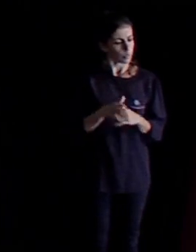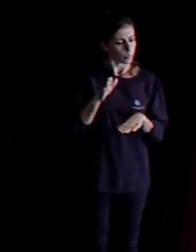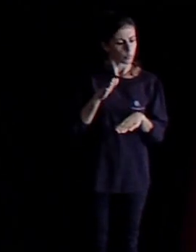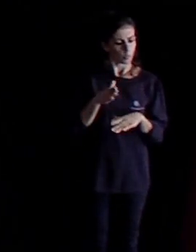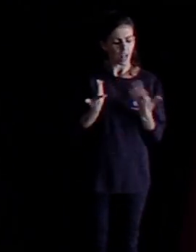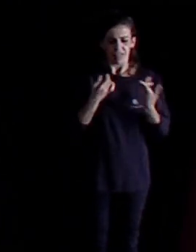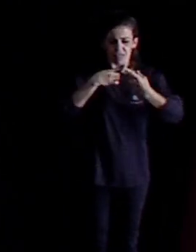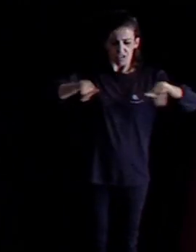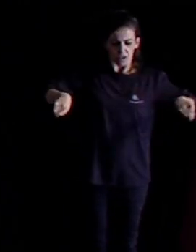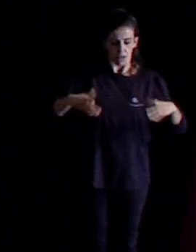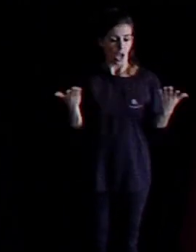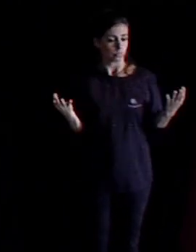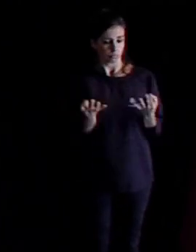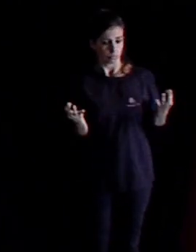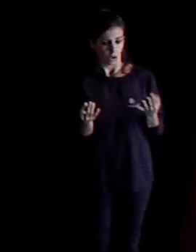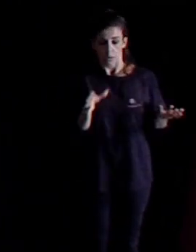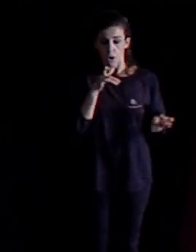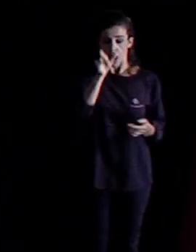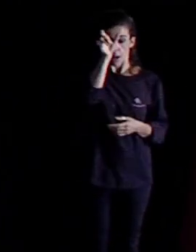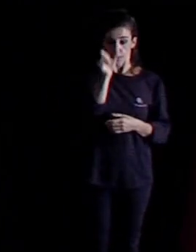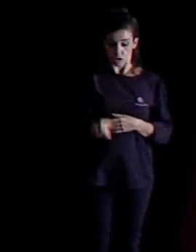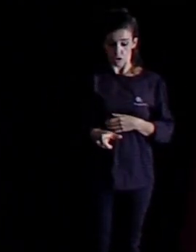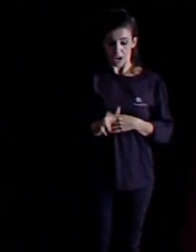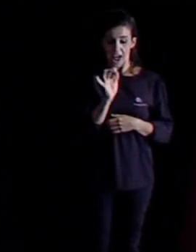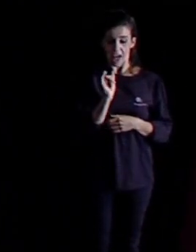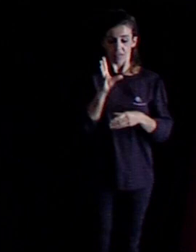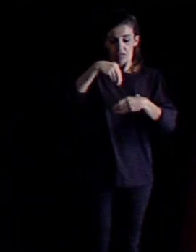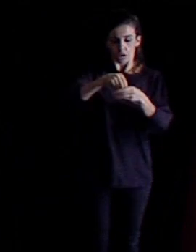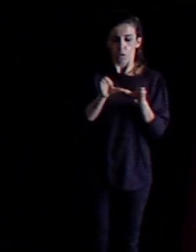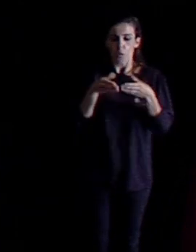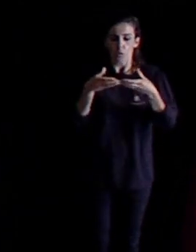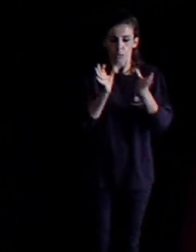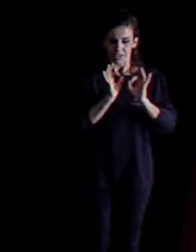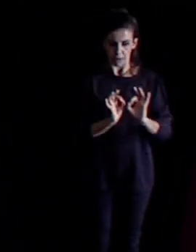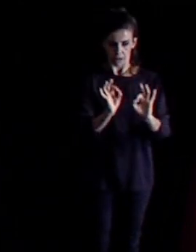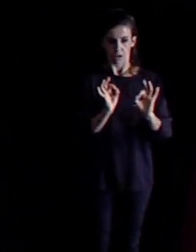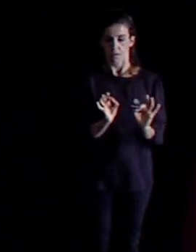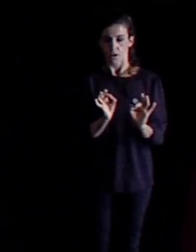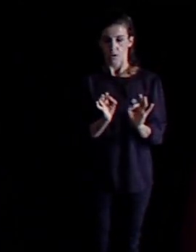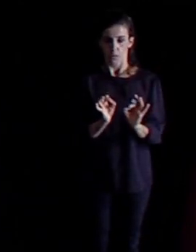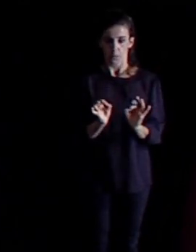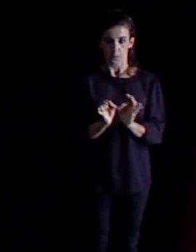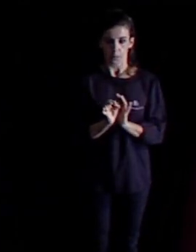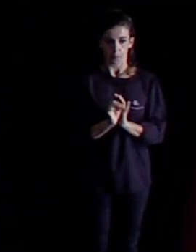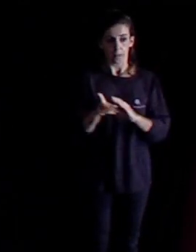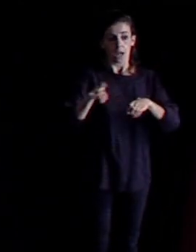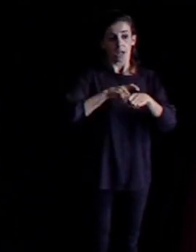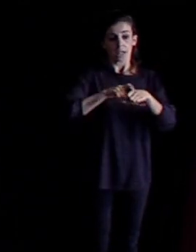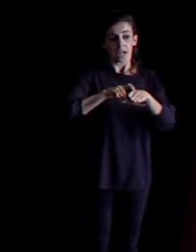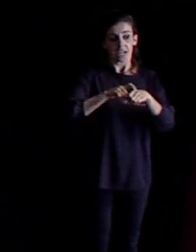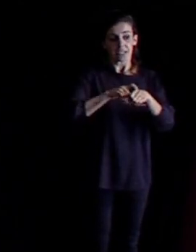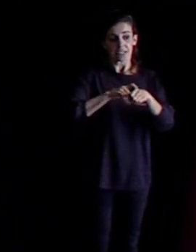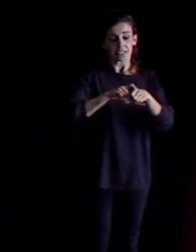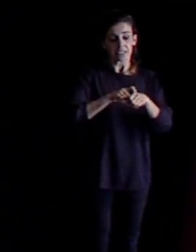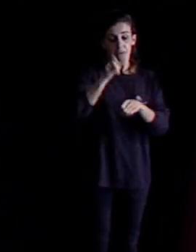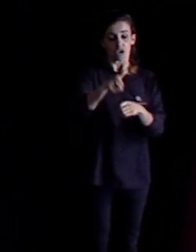¿En qué se diferencia? Pues que la persona pertenece a un grupo determinado, un grupo particular. Las características